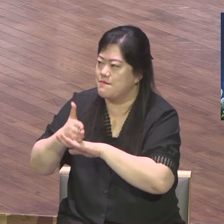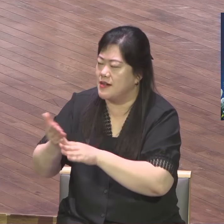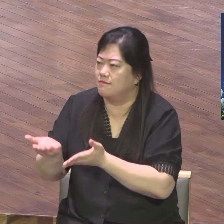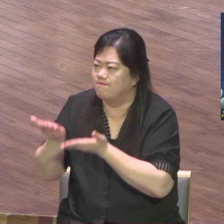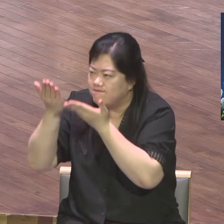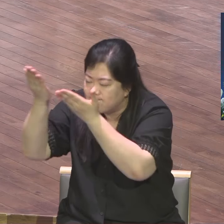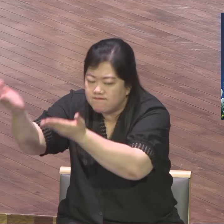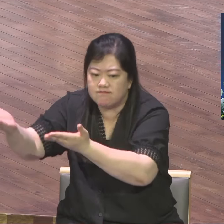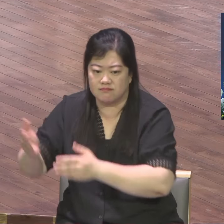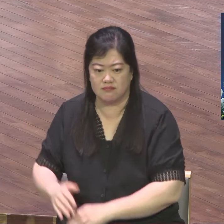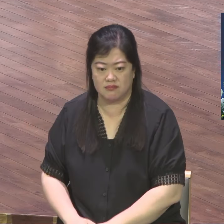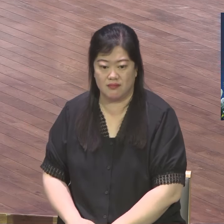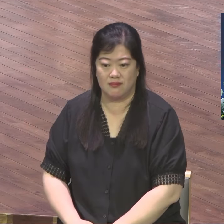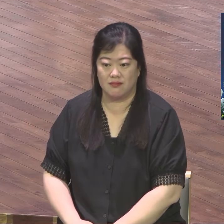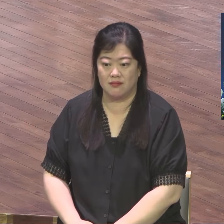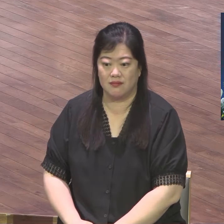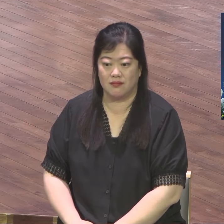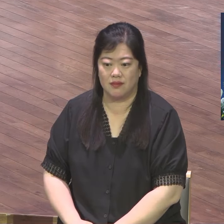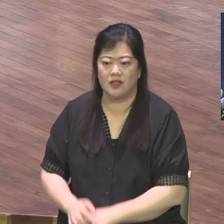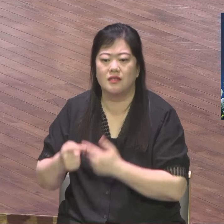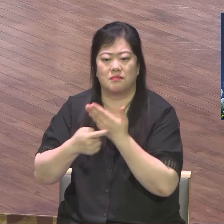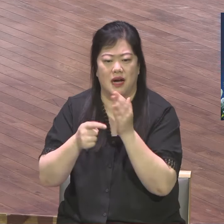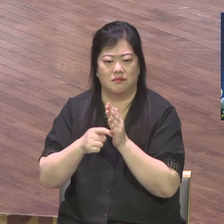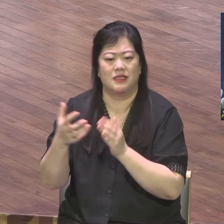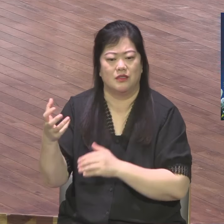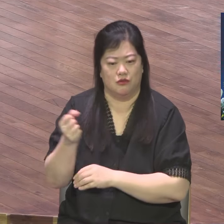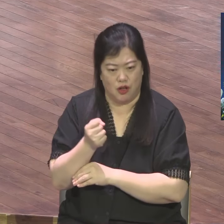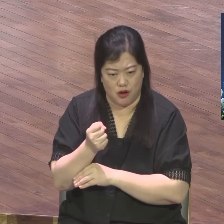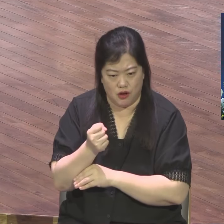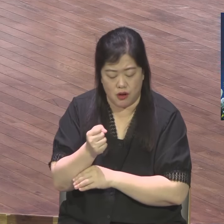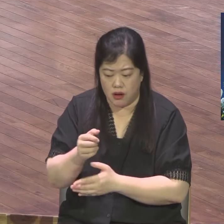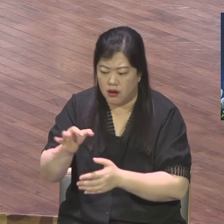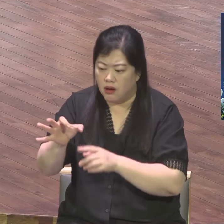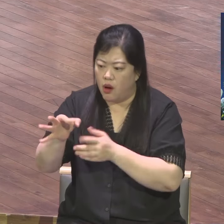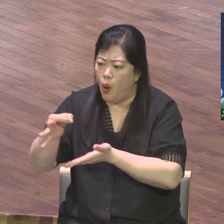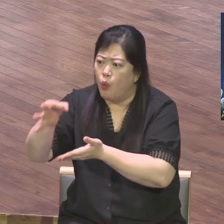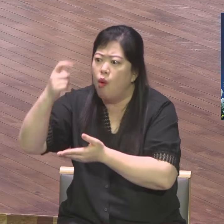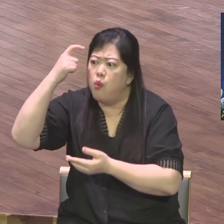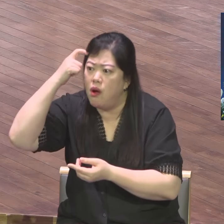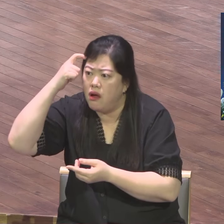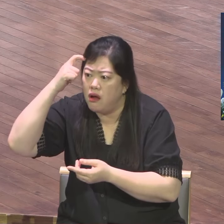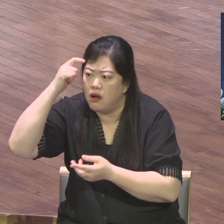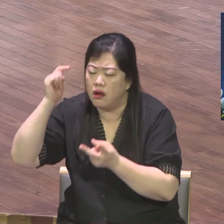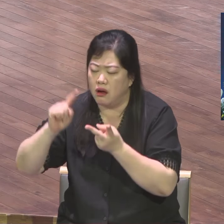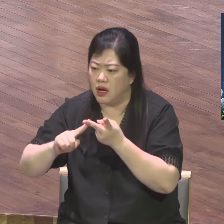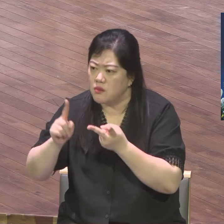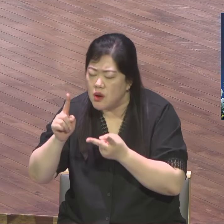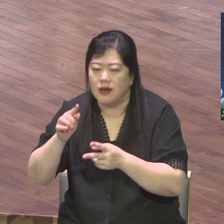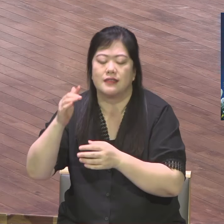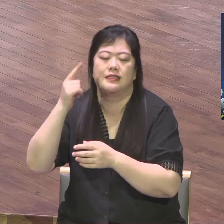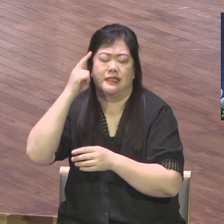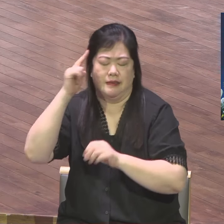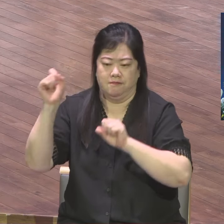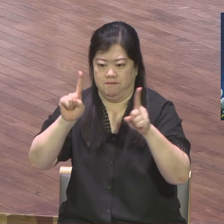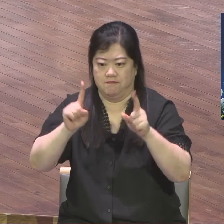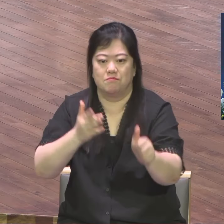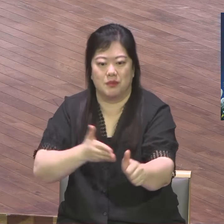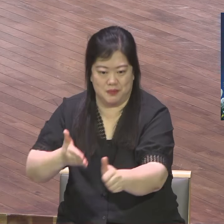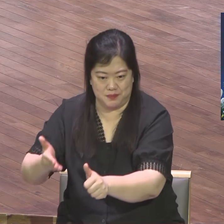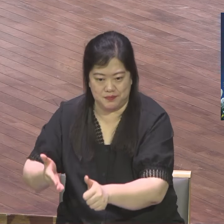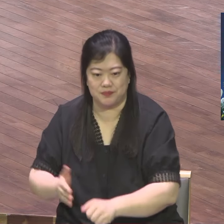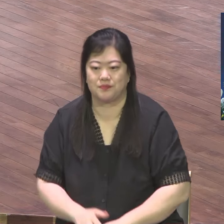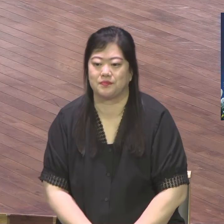유일성의 축복 주시지요. 영계 모든 성도들 성경적 물질관 올바른 헌신의 망대를 세우는 삶을 사시기 바랍니다.